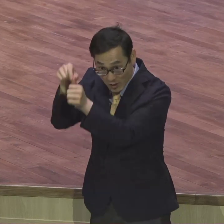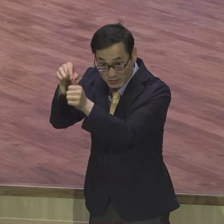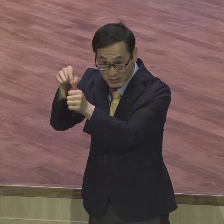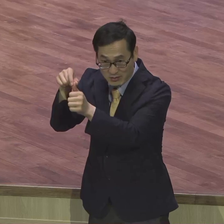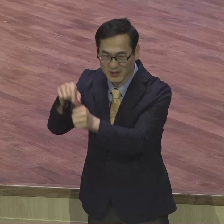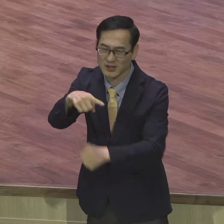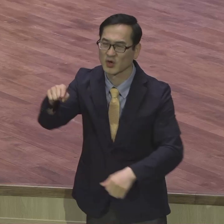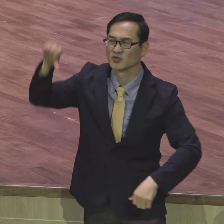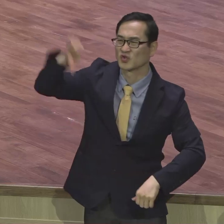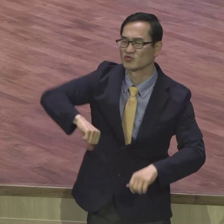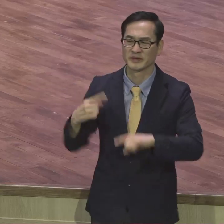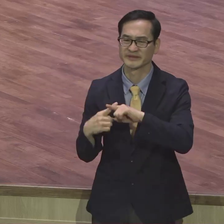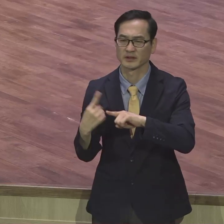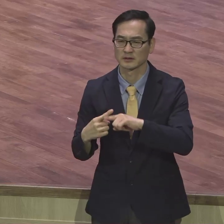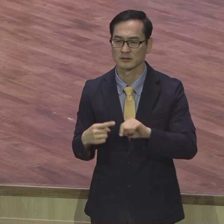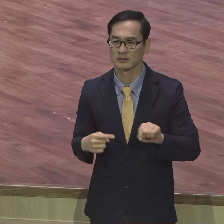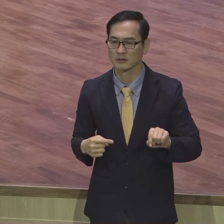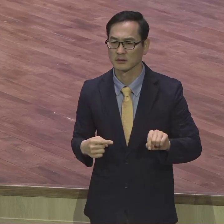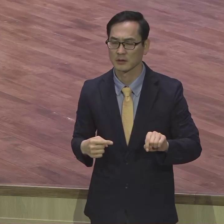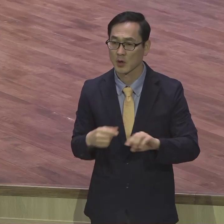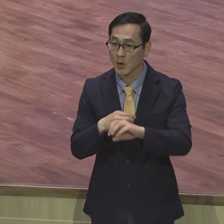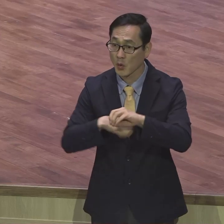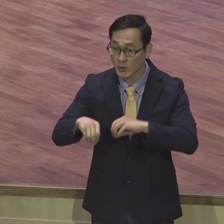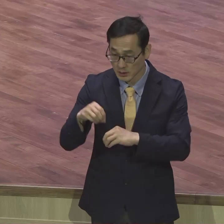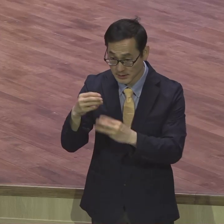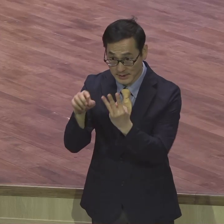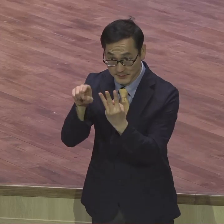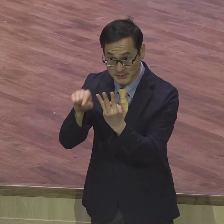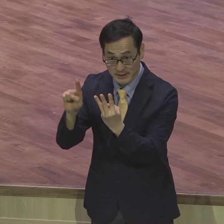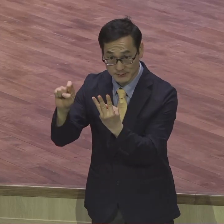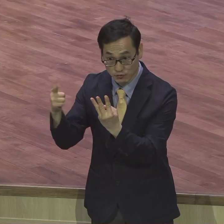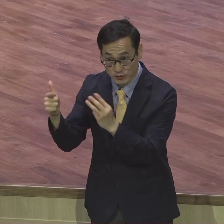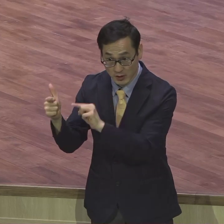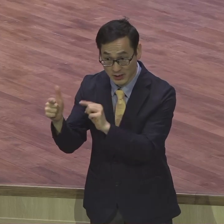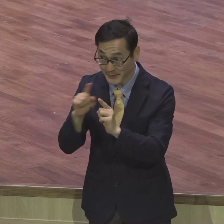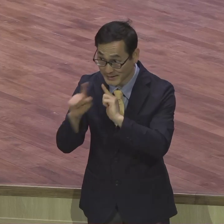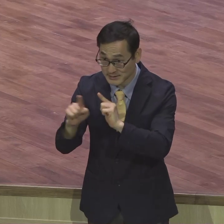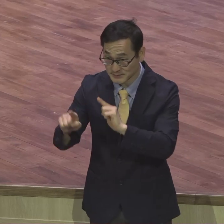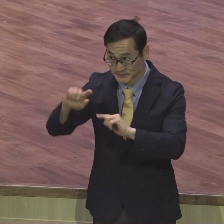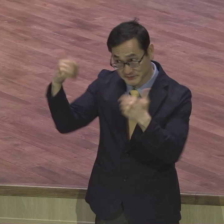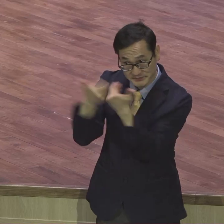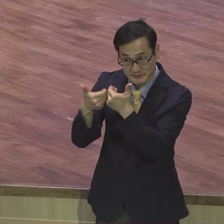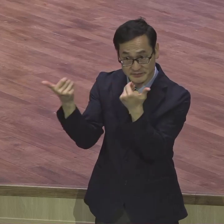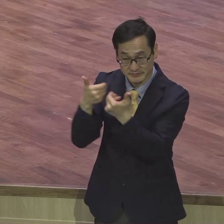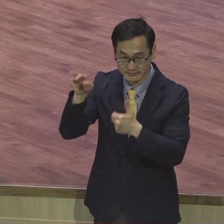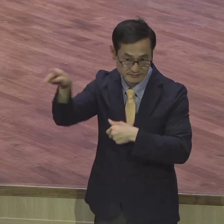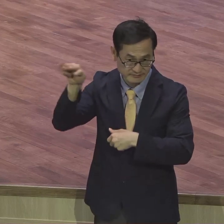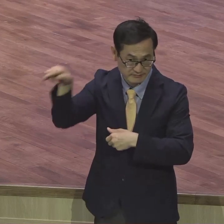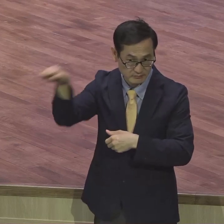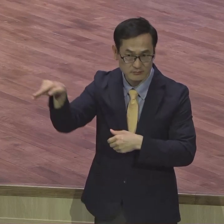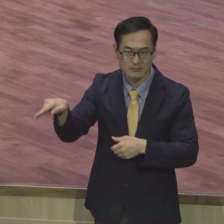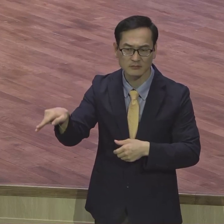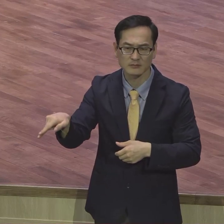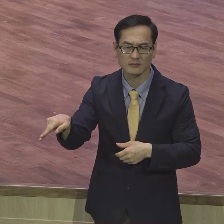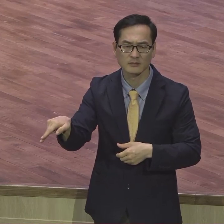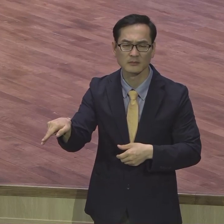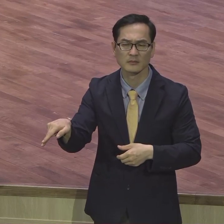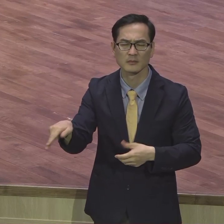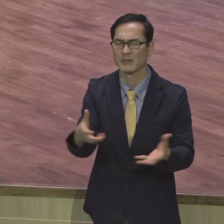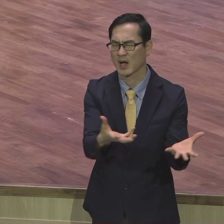요한복음 3장의 심절을 완전히 반박하는 그런 이단들이 기독교 안에 많이 있습니다.